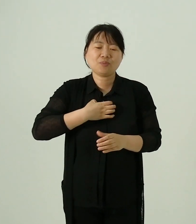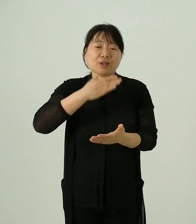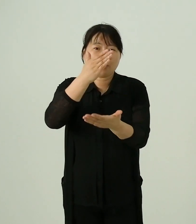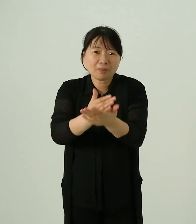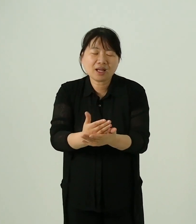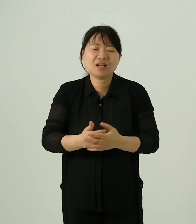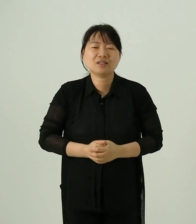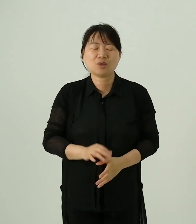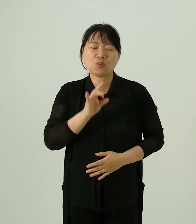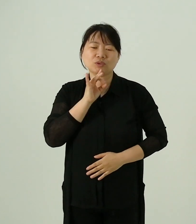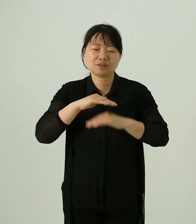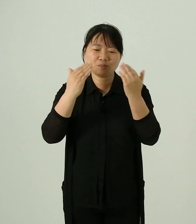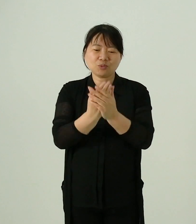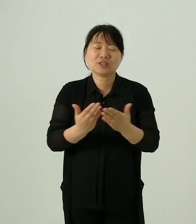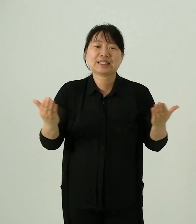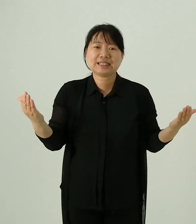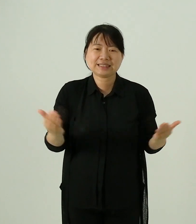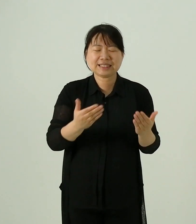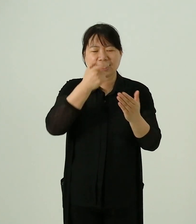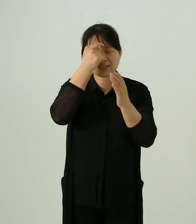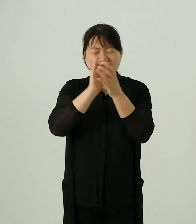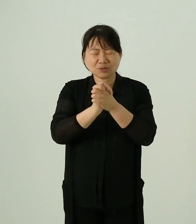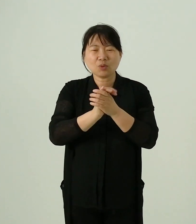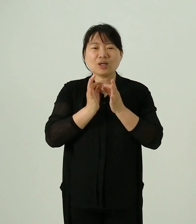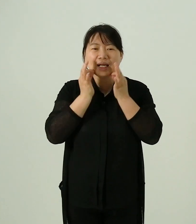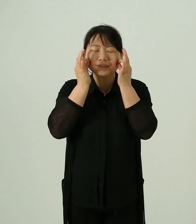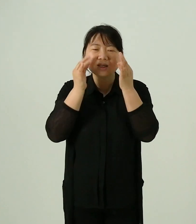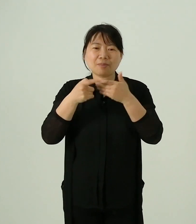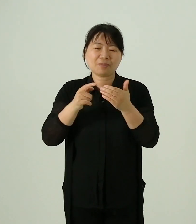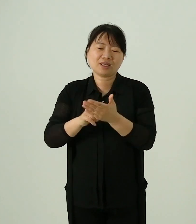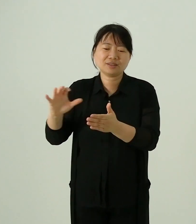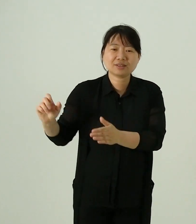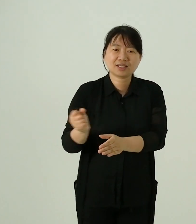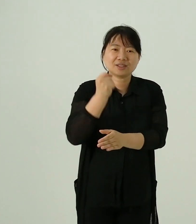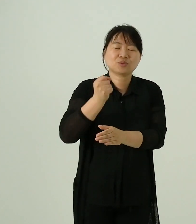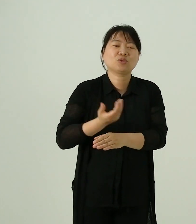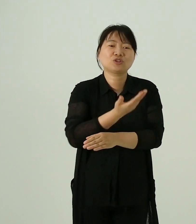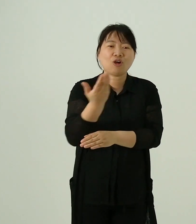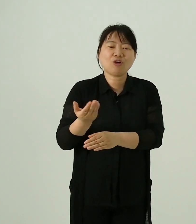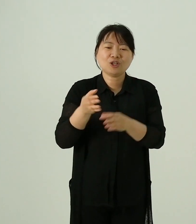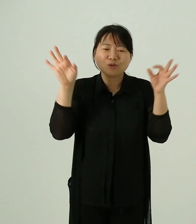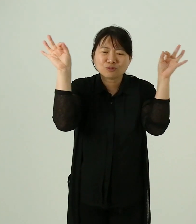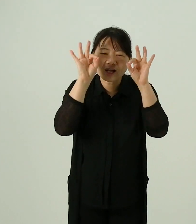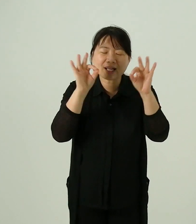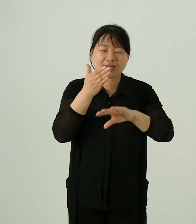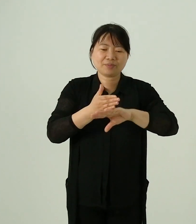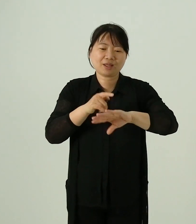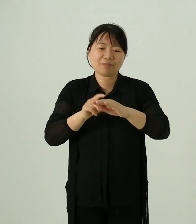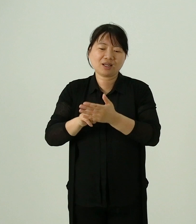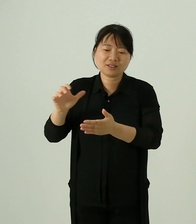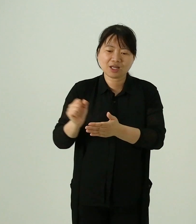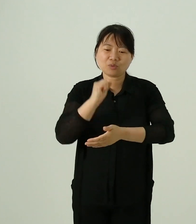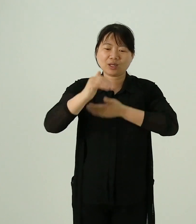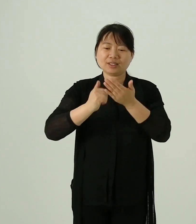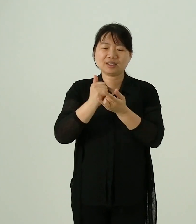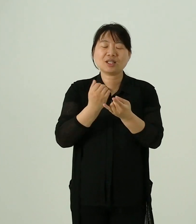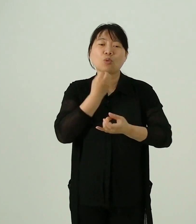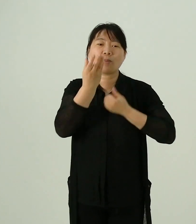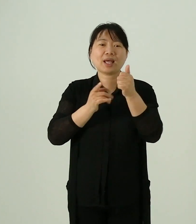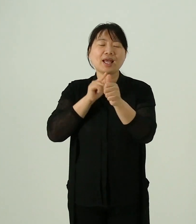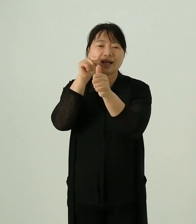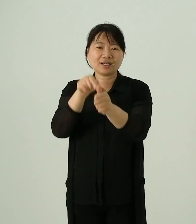말고 오직 모든 일에 기도와 간구로 너희 구할 것을 감사함으로 하나님께 아뢰라.